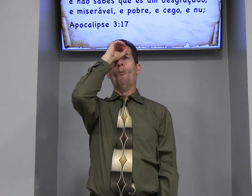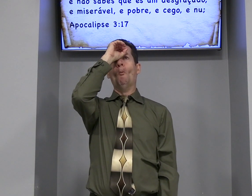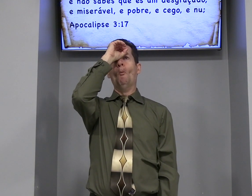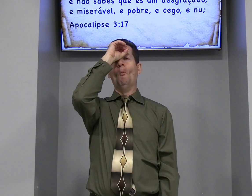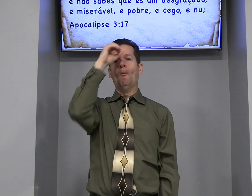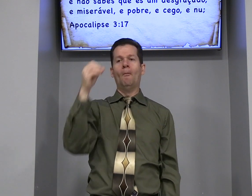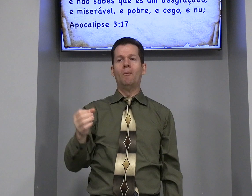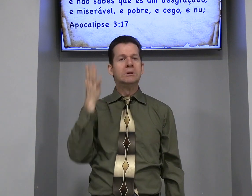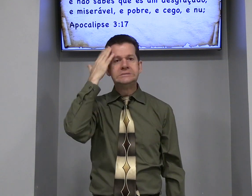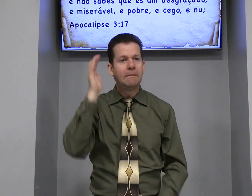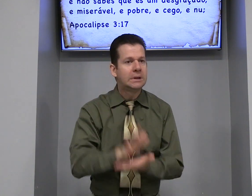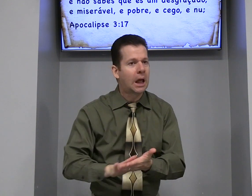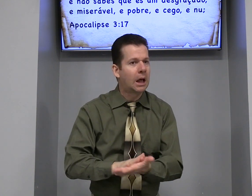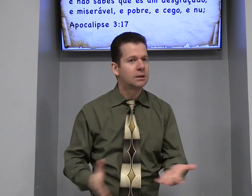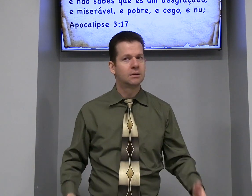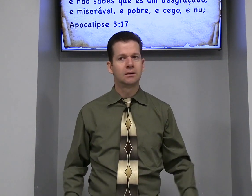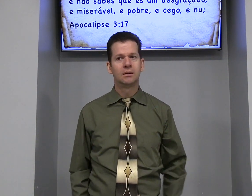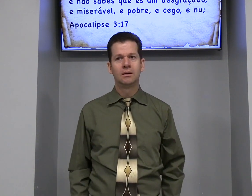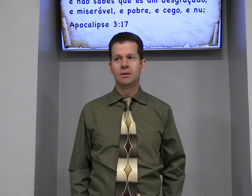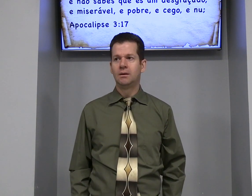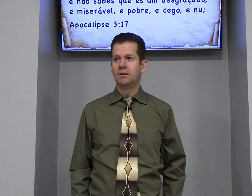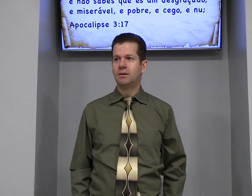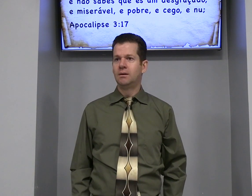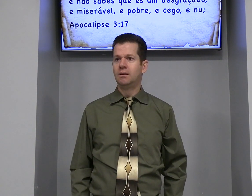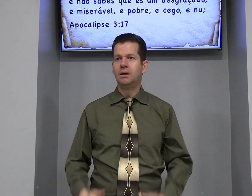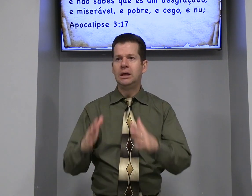meio bobo, não sabia de nada.